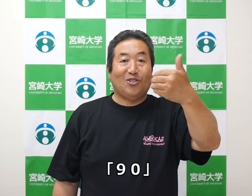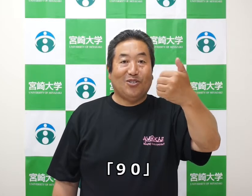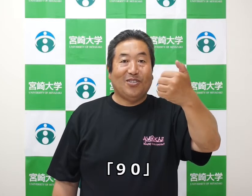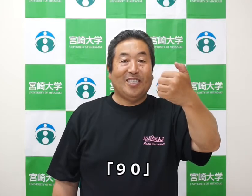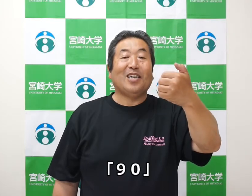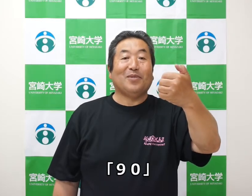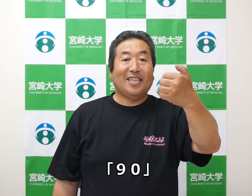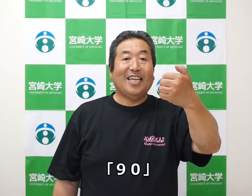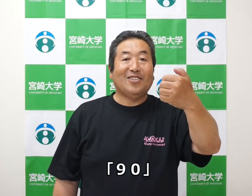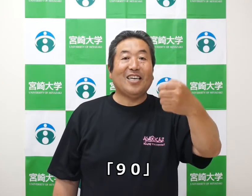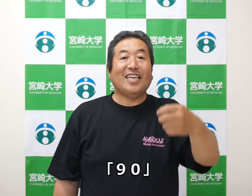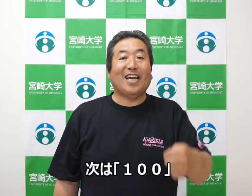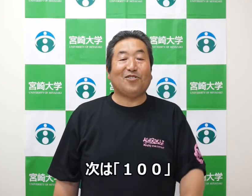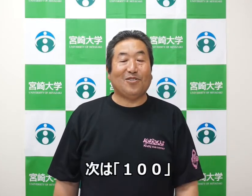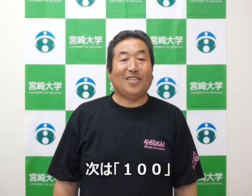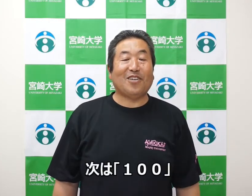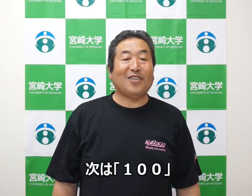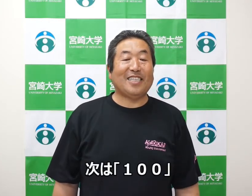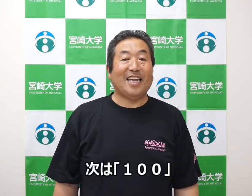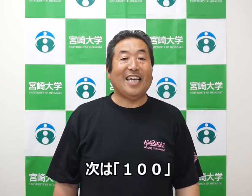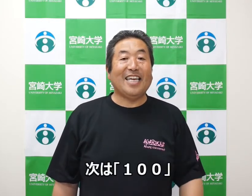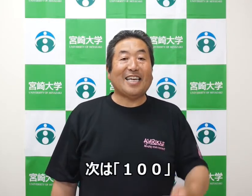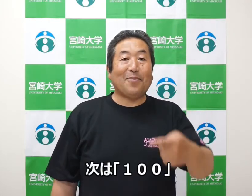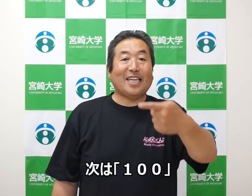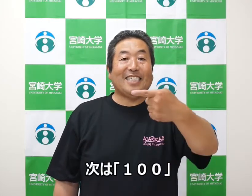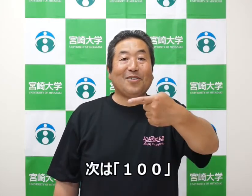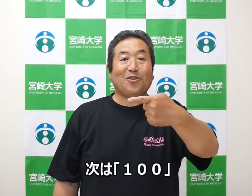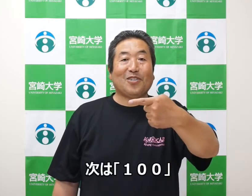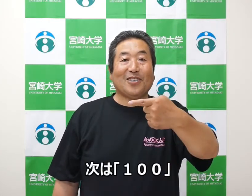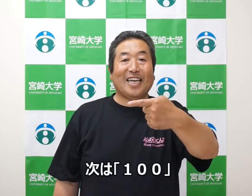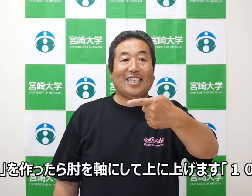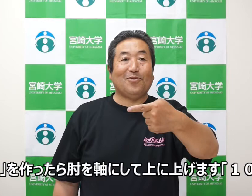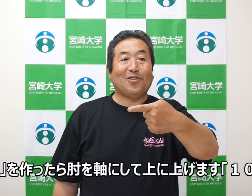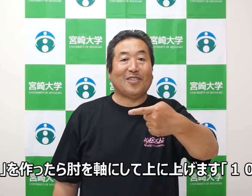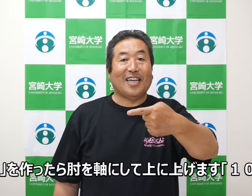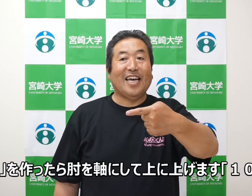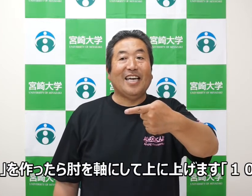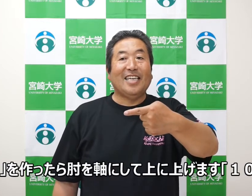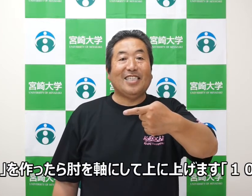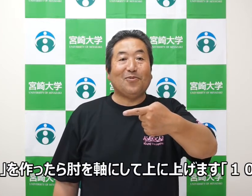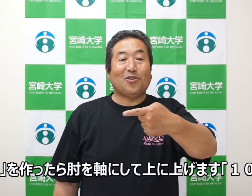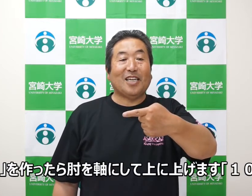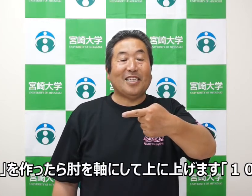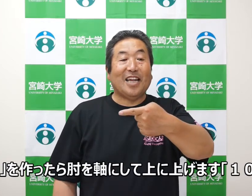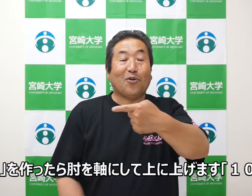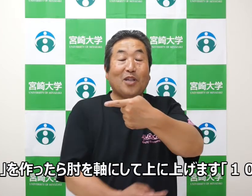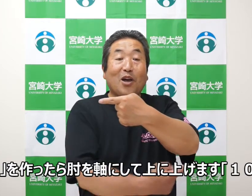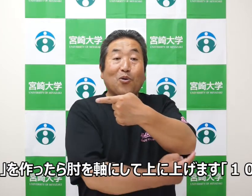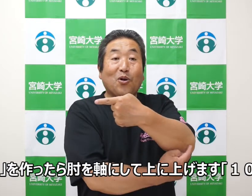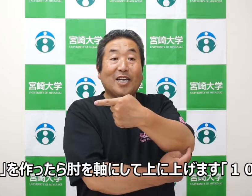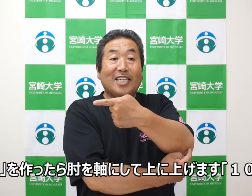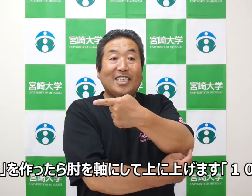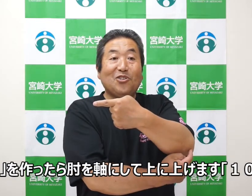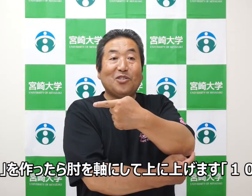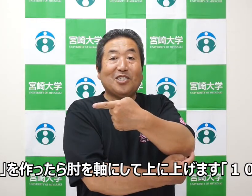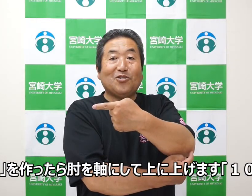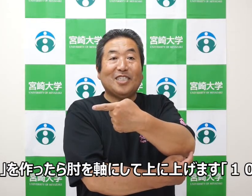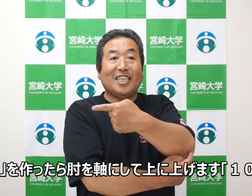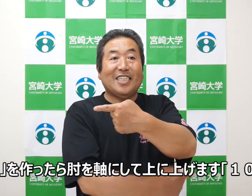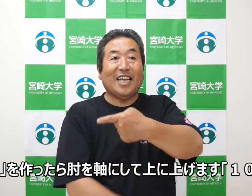10、20、30、40、50、60、70、80、90ってなりますね。次、100。100はですね、一回また1戻してください。1戻してください。1戻したらですね、今度はこの肘を軸にしてですね、上